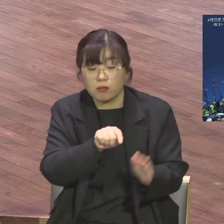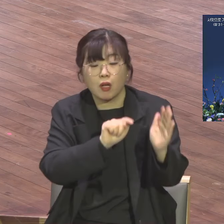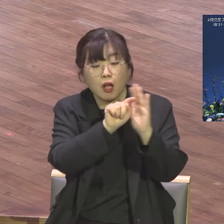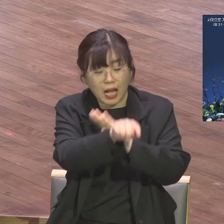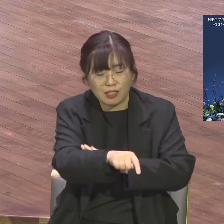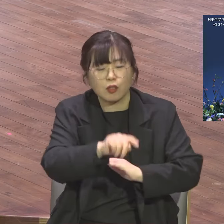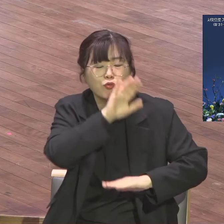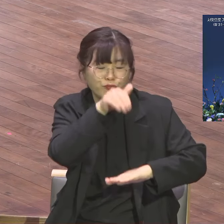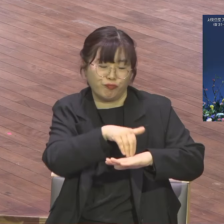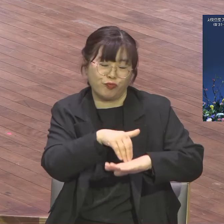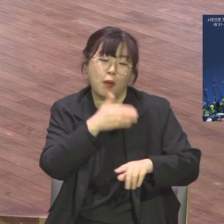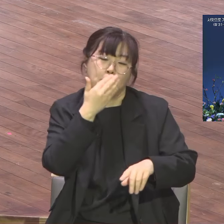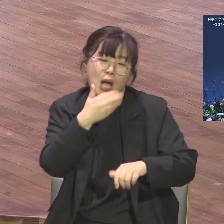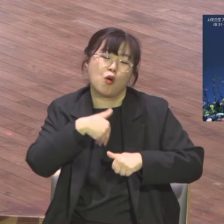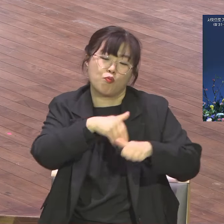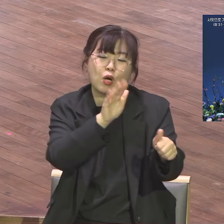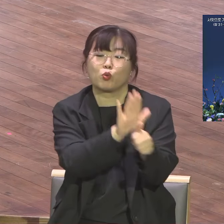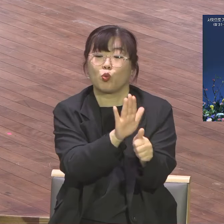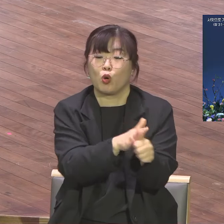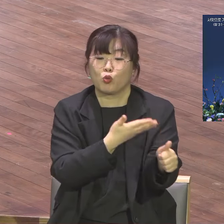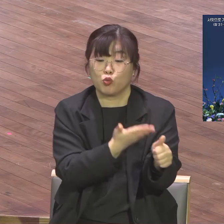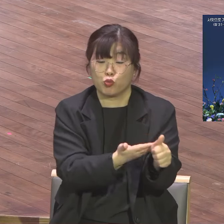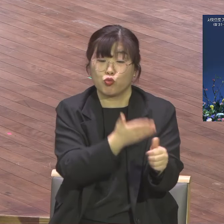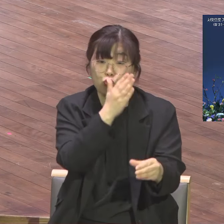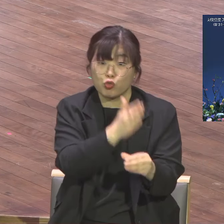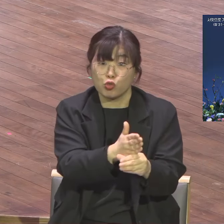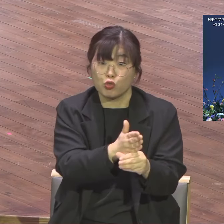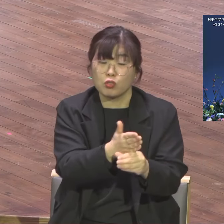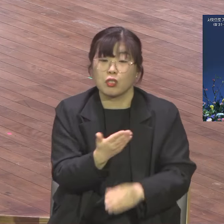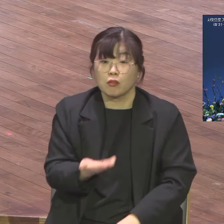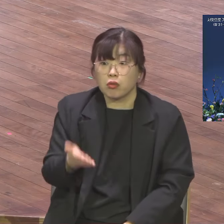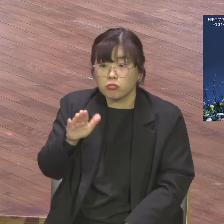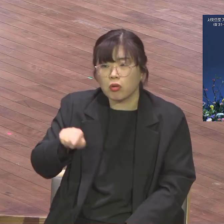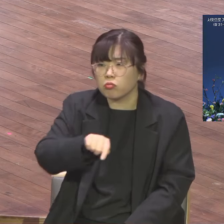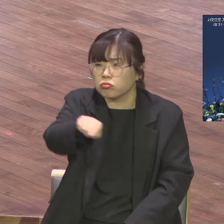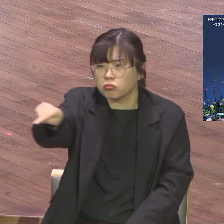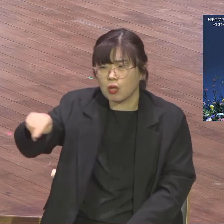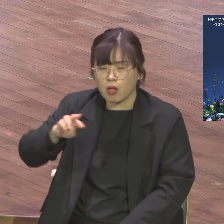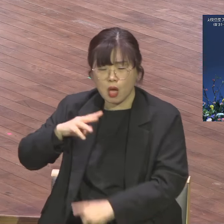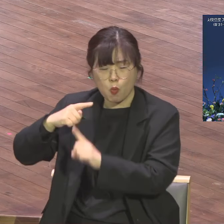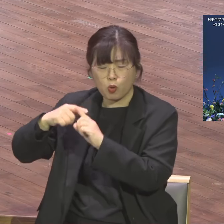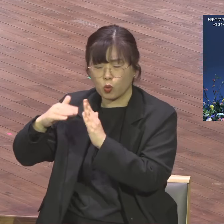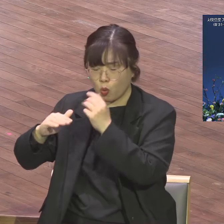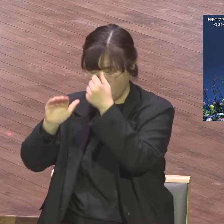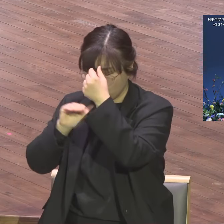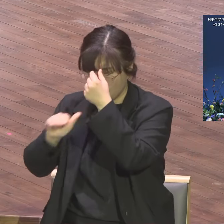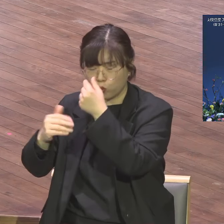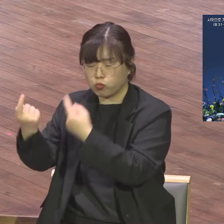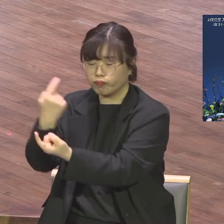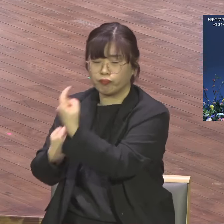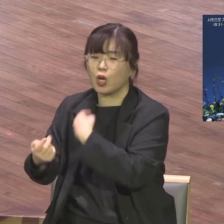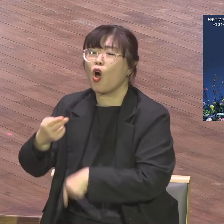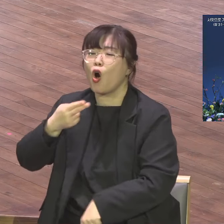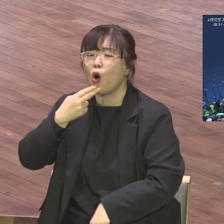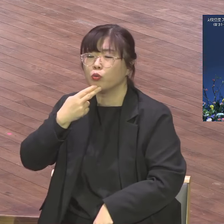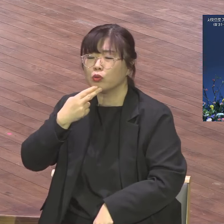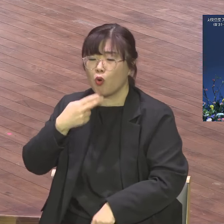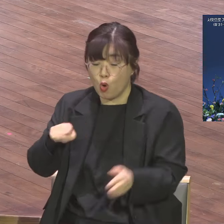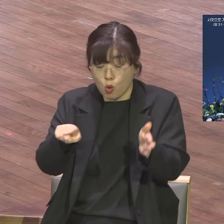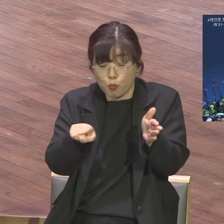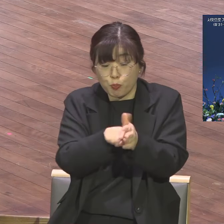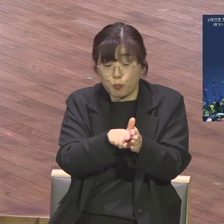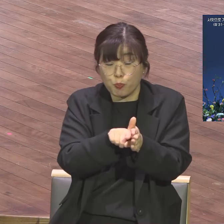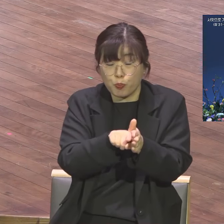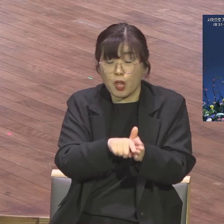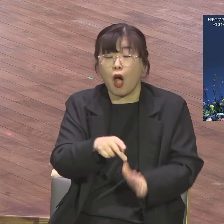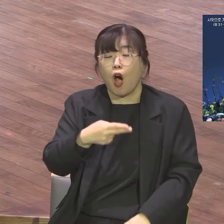참 안타깝죠. 그러니까 지금 우리 다 대주는데 집 주고 비행값 주고 다 생활비 주고